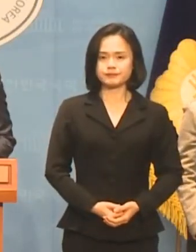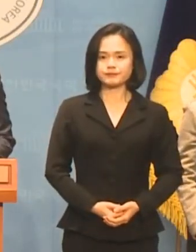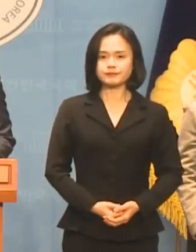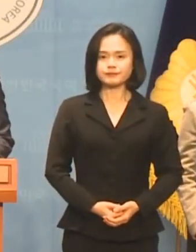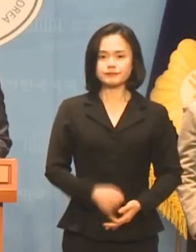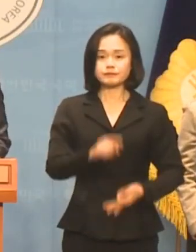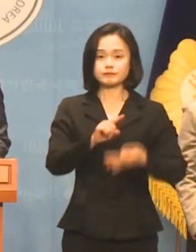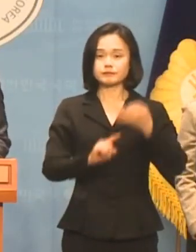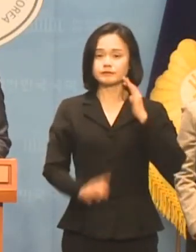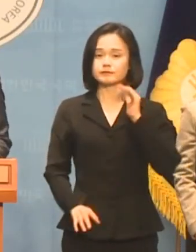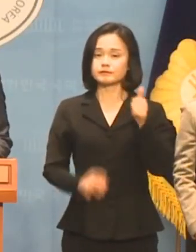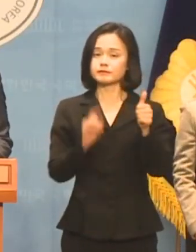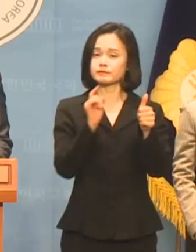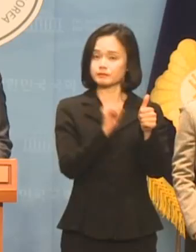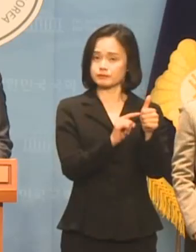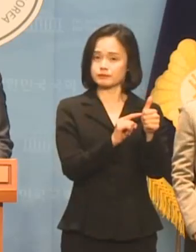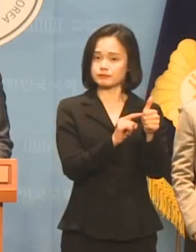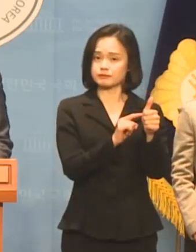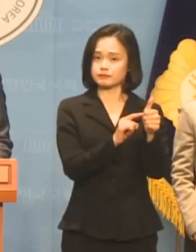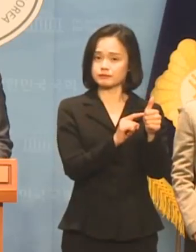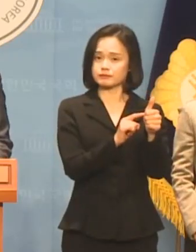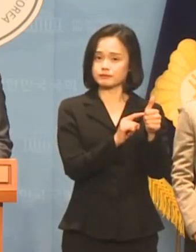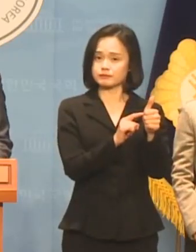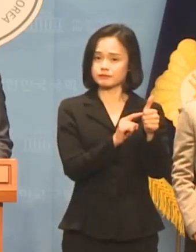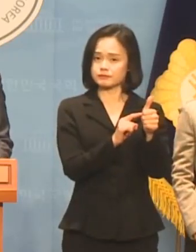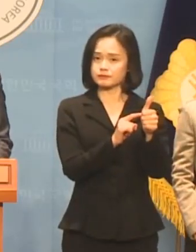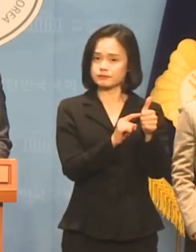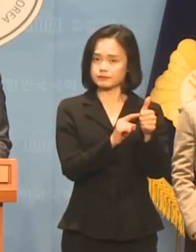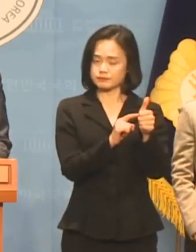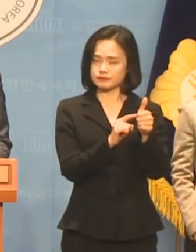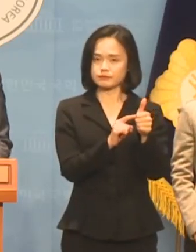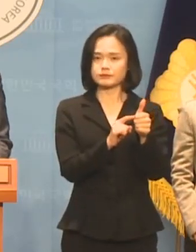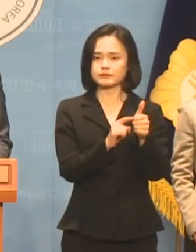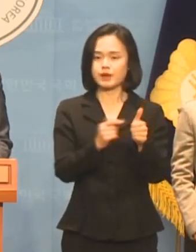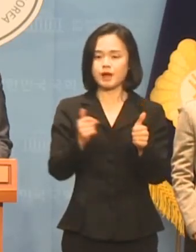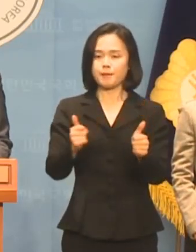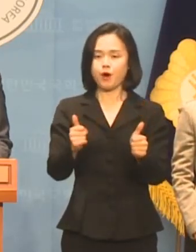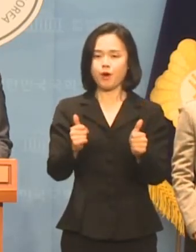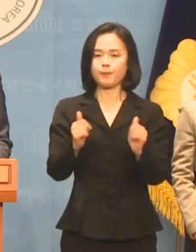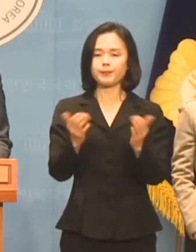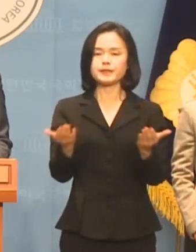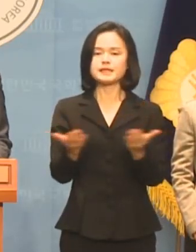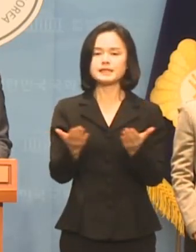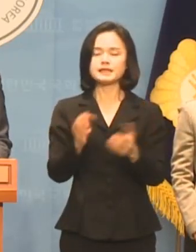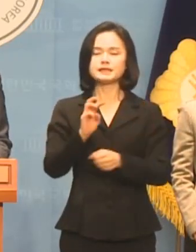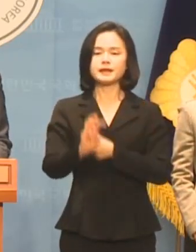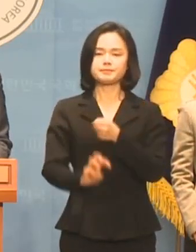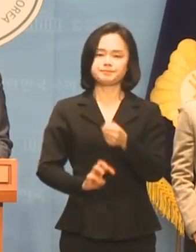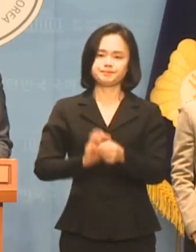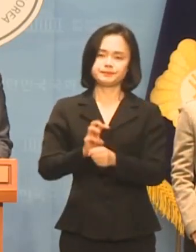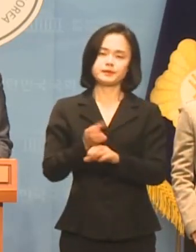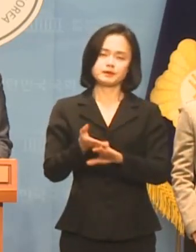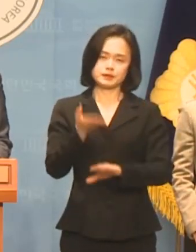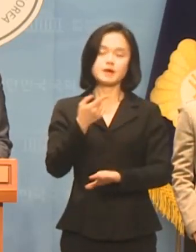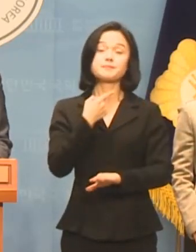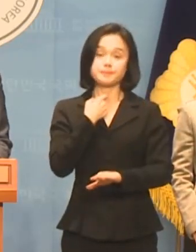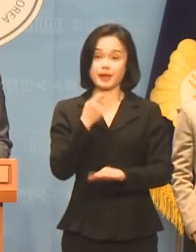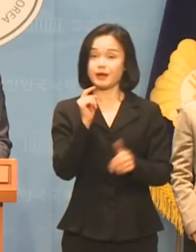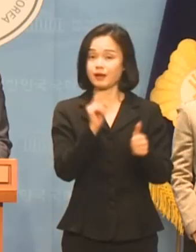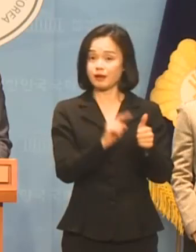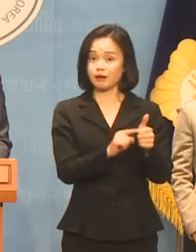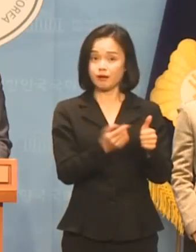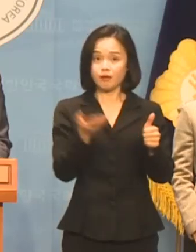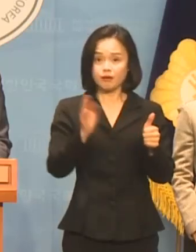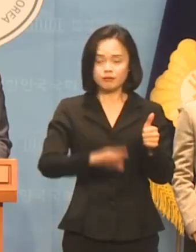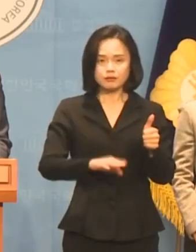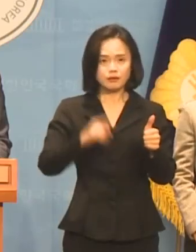윤석열 씨가 30년 이상 대한민국 사법체계에서 종사하면서 밥을 먹고 산 사람인데 이러한 발상을 했다는